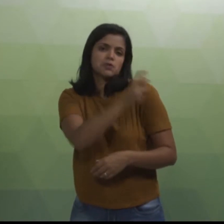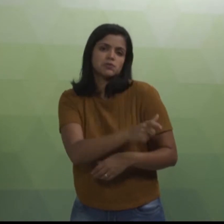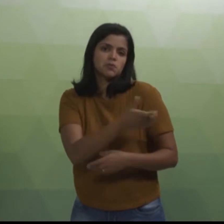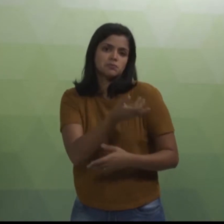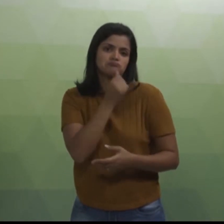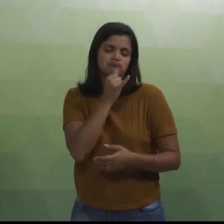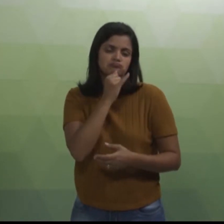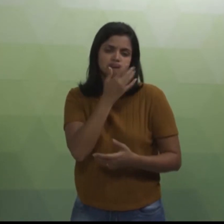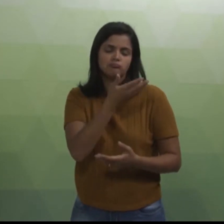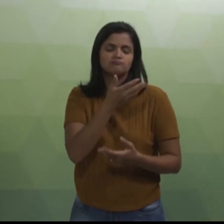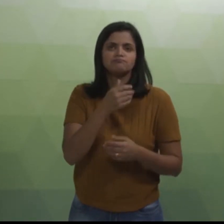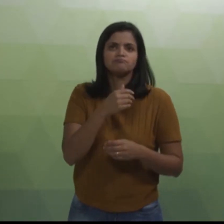na lateral.